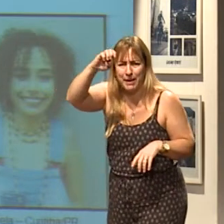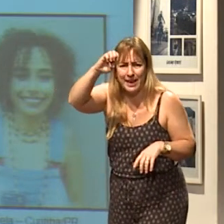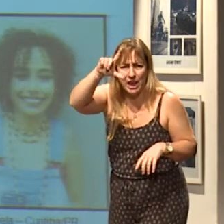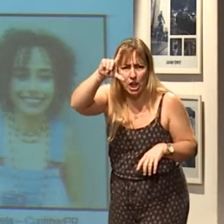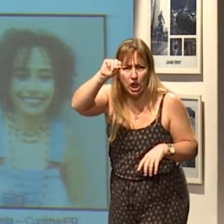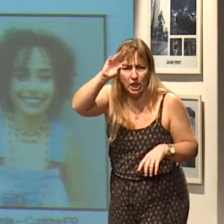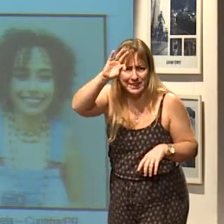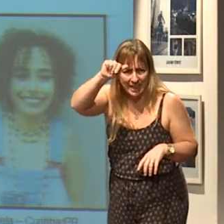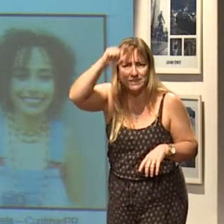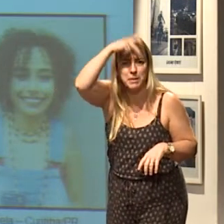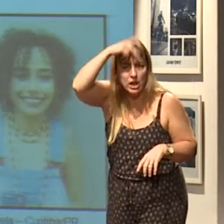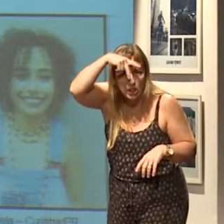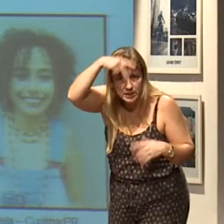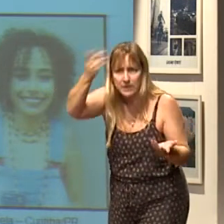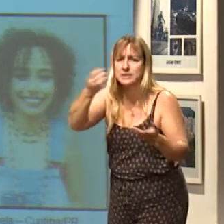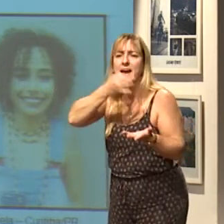em Pelotas,